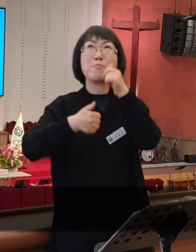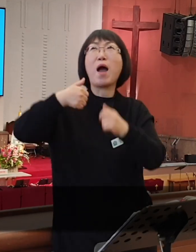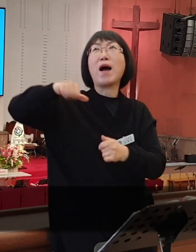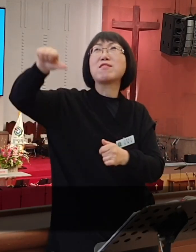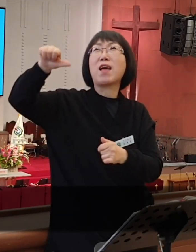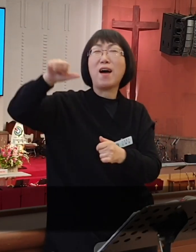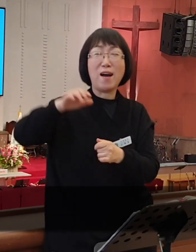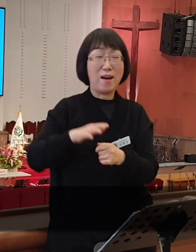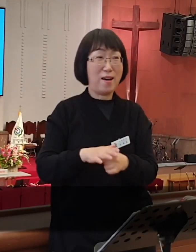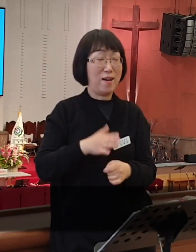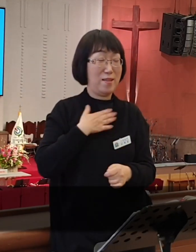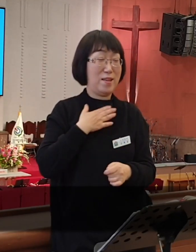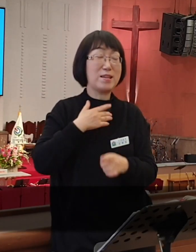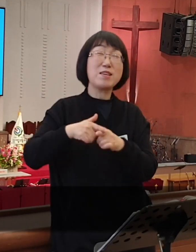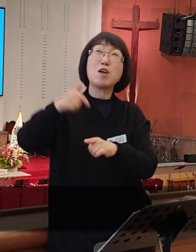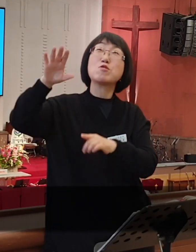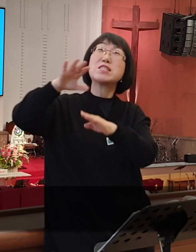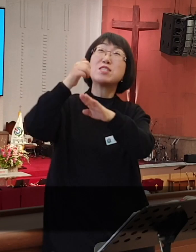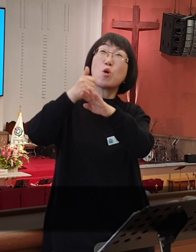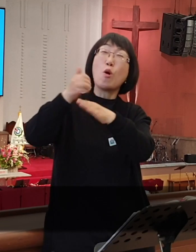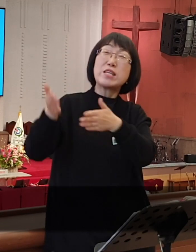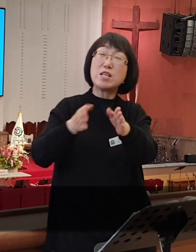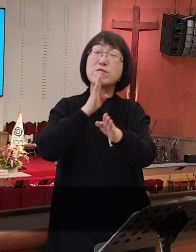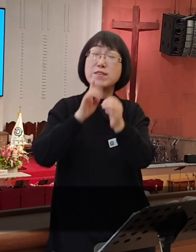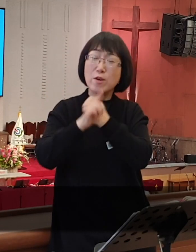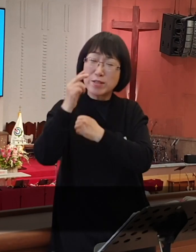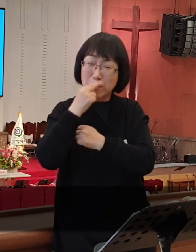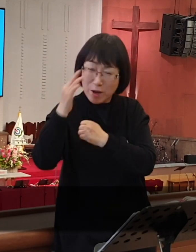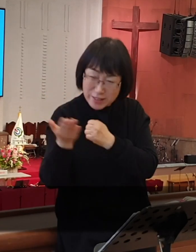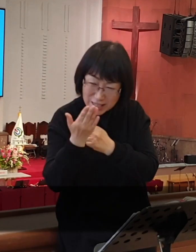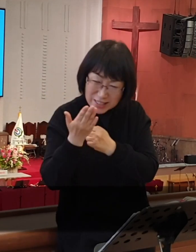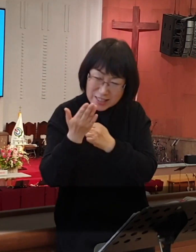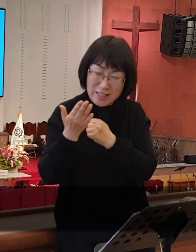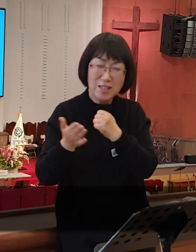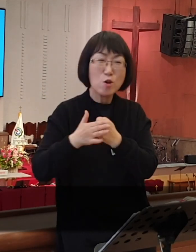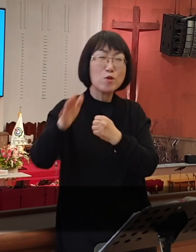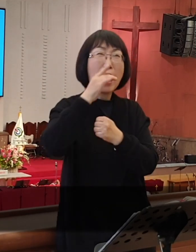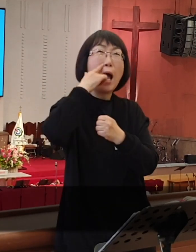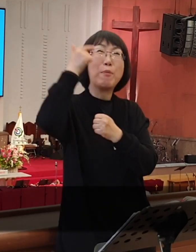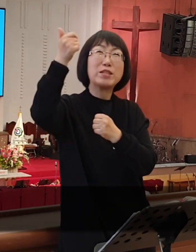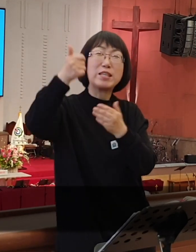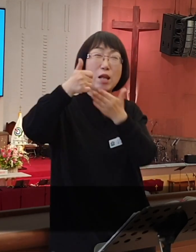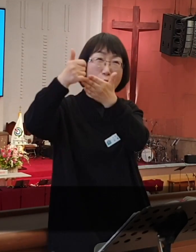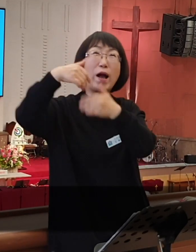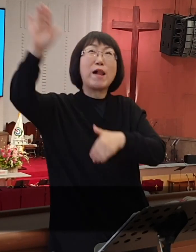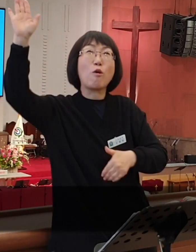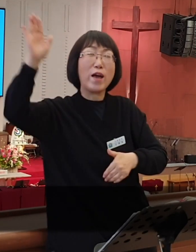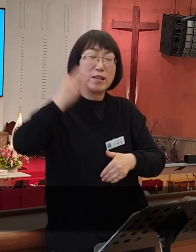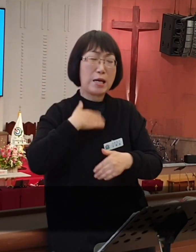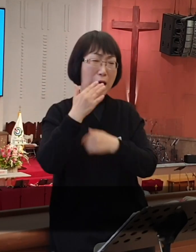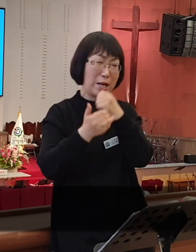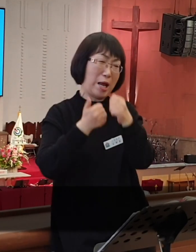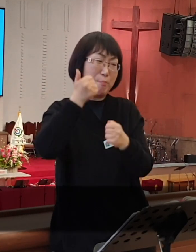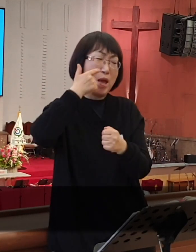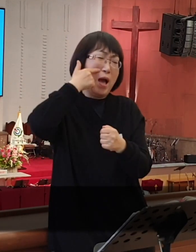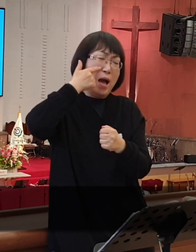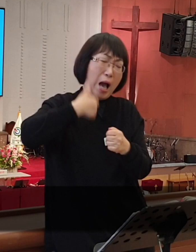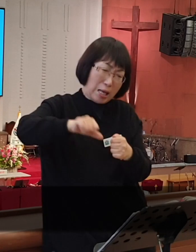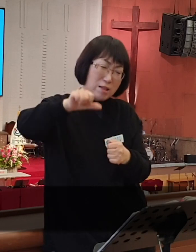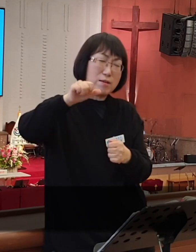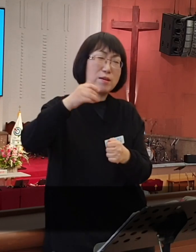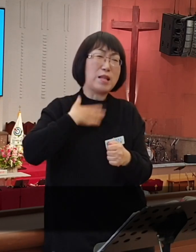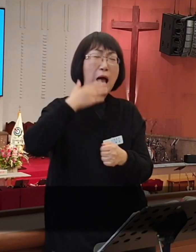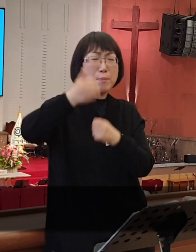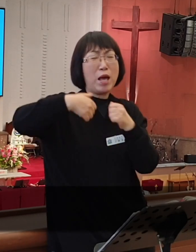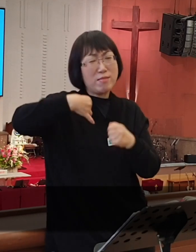하나님의 아들이에요. 나는 예수 그리스도 길이요 진리요 생명 대신 그래서 우리 아버지께로 갈 거예요. 나는 하나님의 아들,